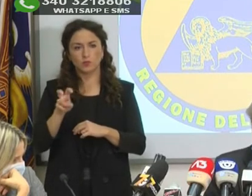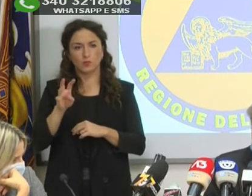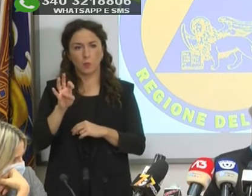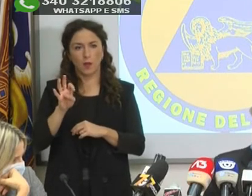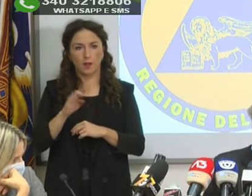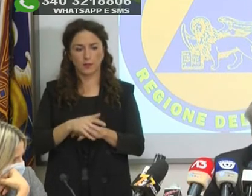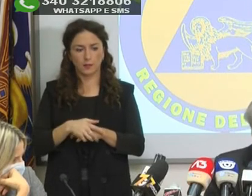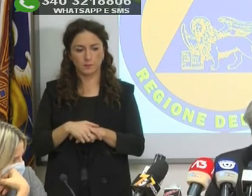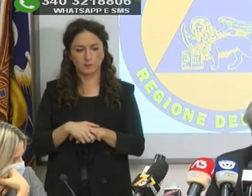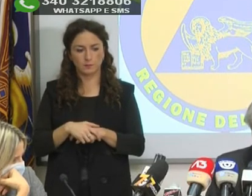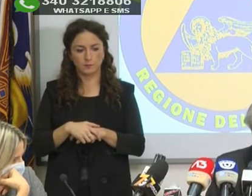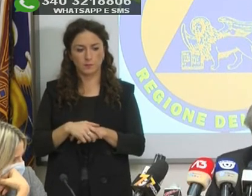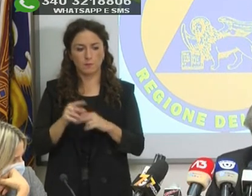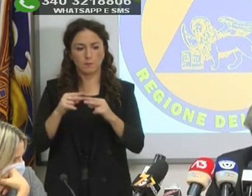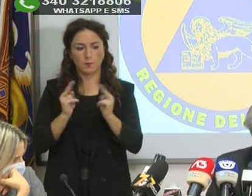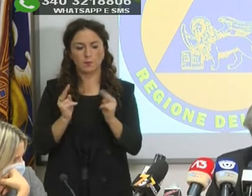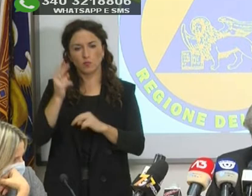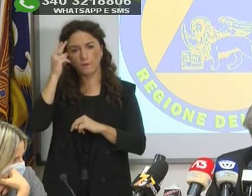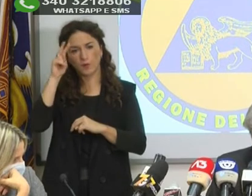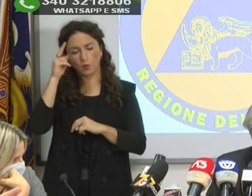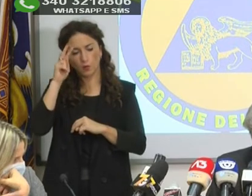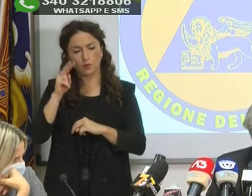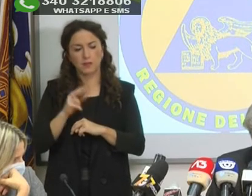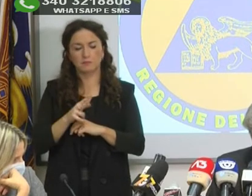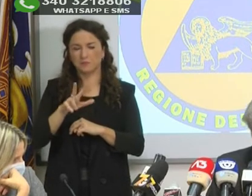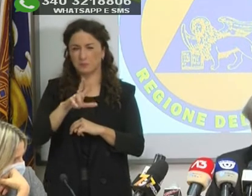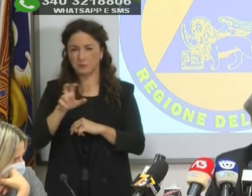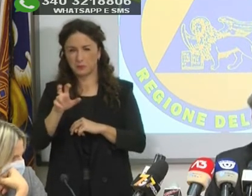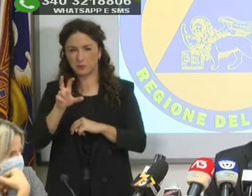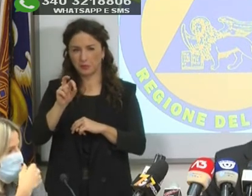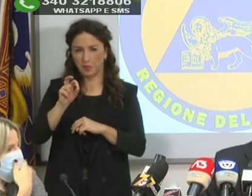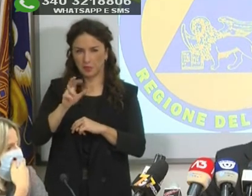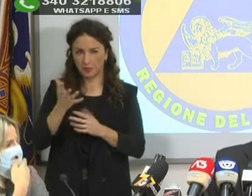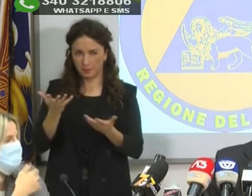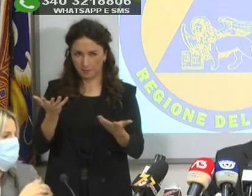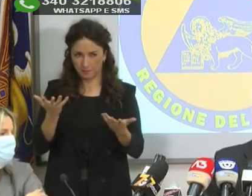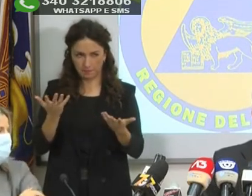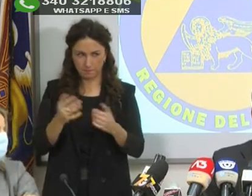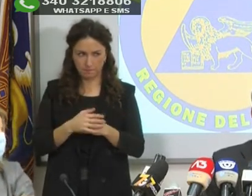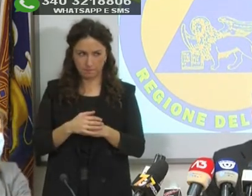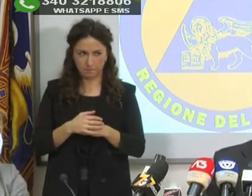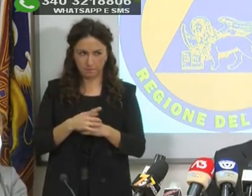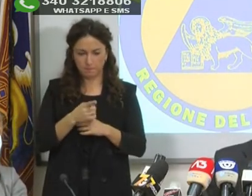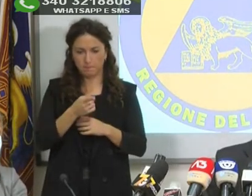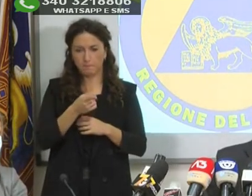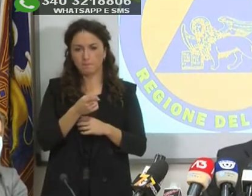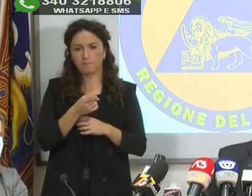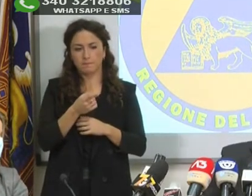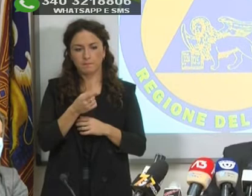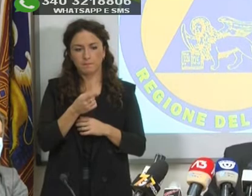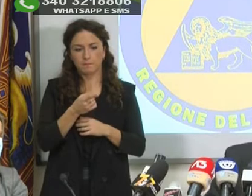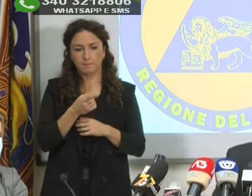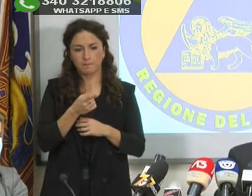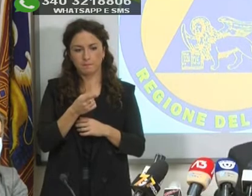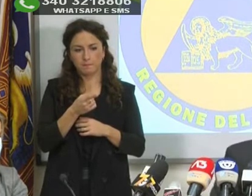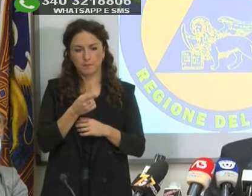240, e la provincia di Verona, 330. Questo non è nient'altro che una declinazione dei